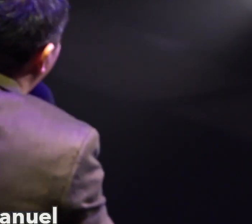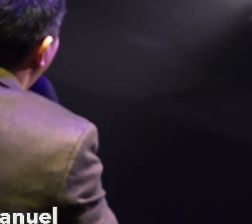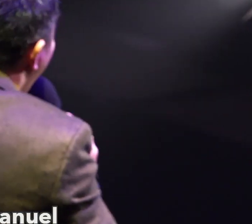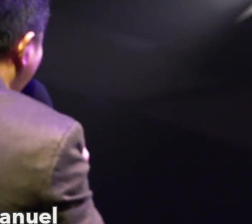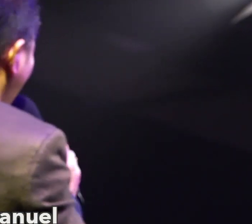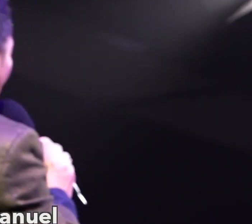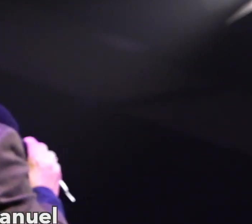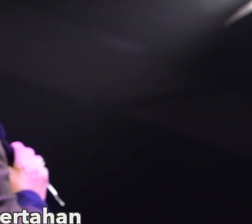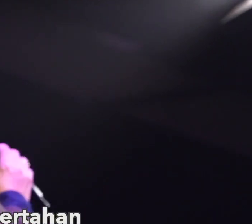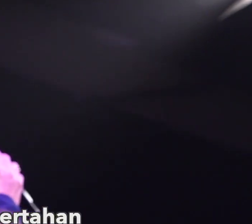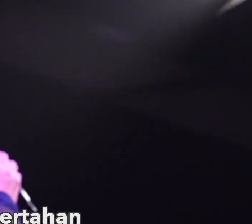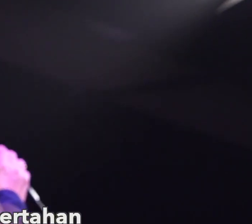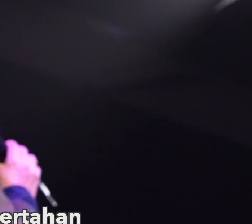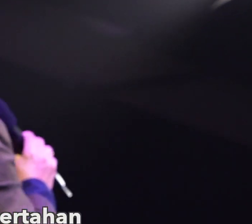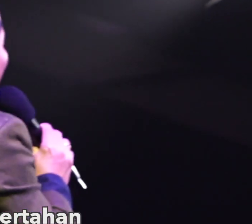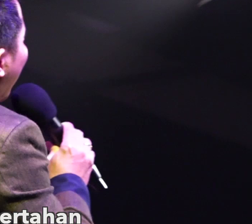Immanuel. Kau